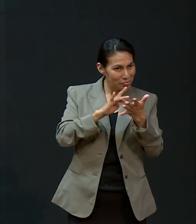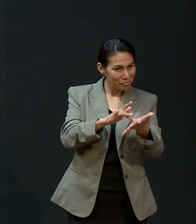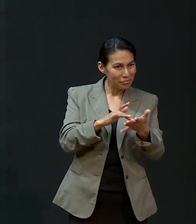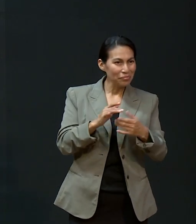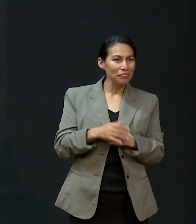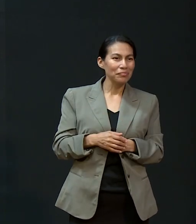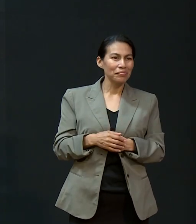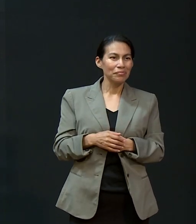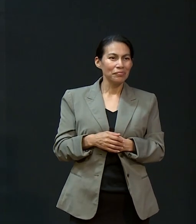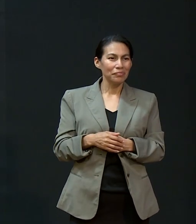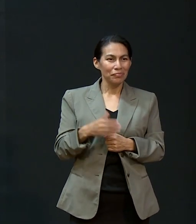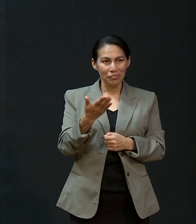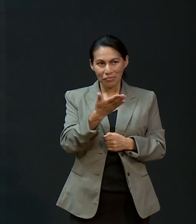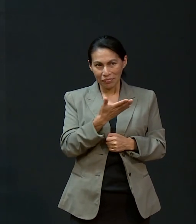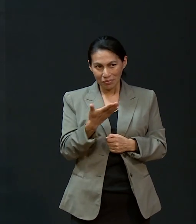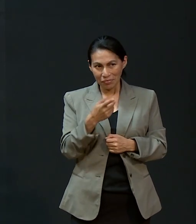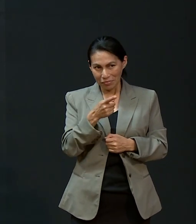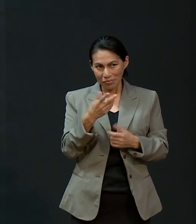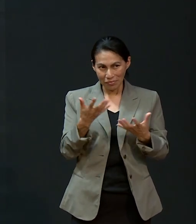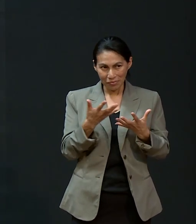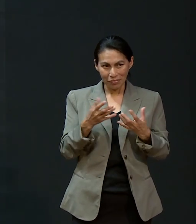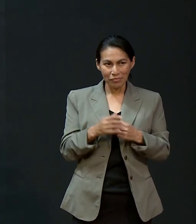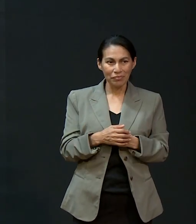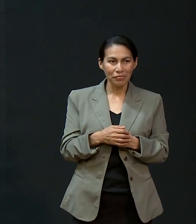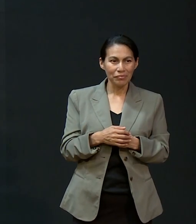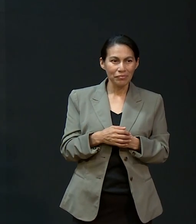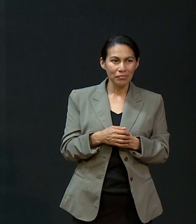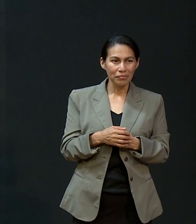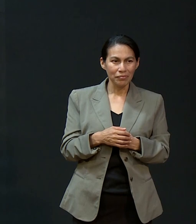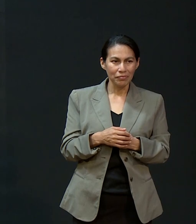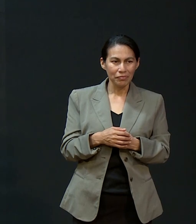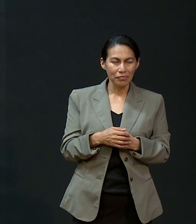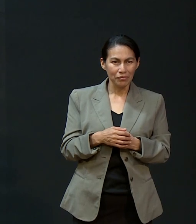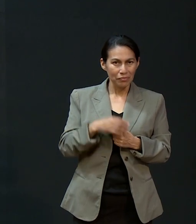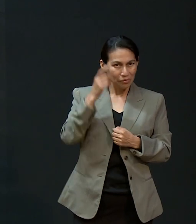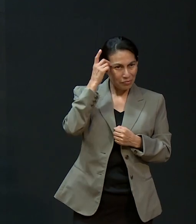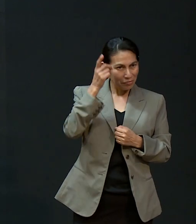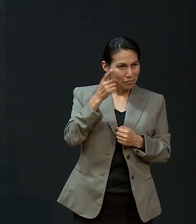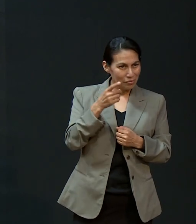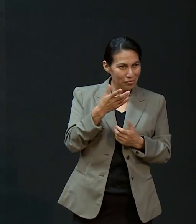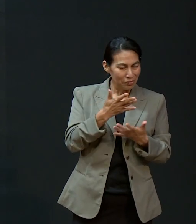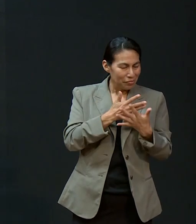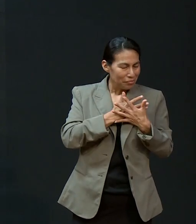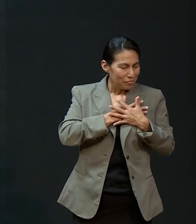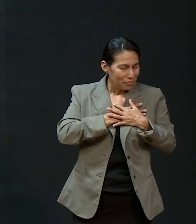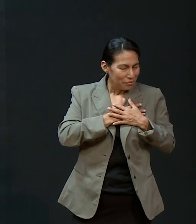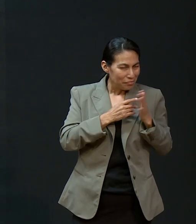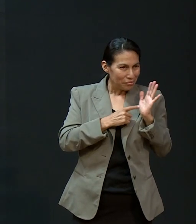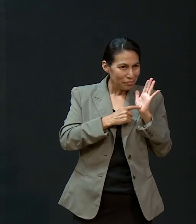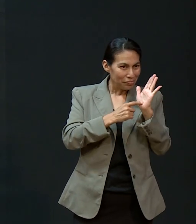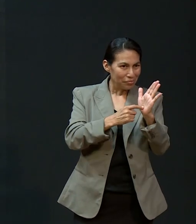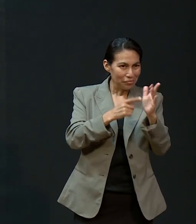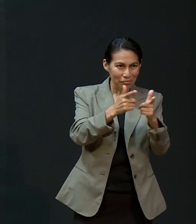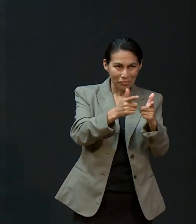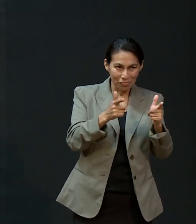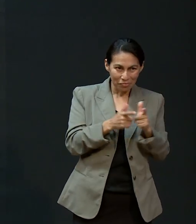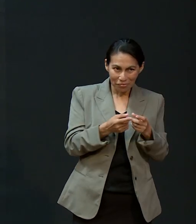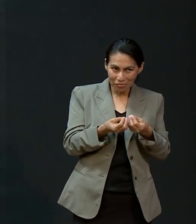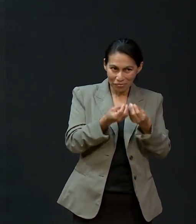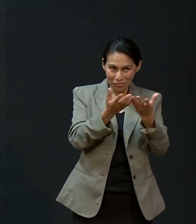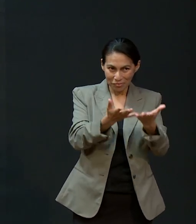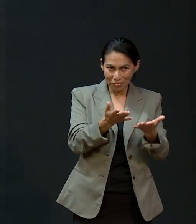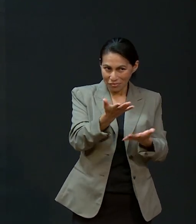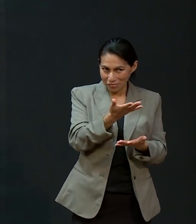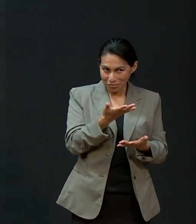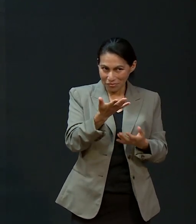Sí. Y Dios te ha sostenido en esas grandes responsabilidades, te ha mostrado su amor dándote